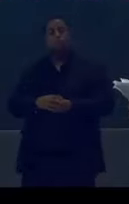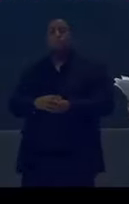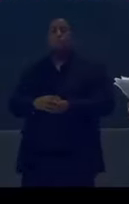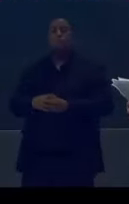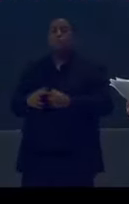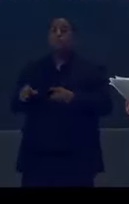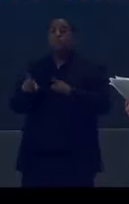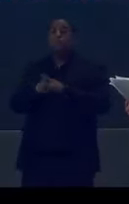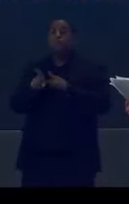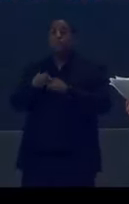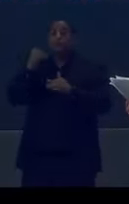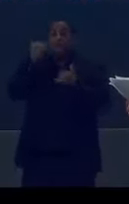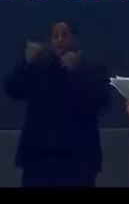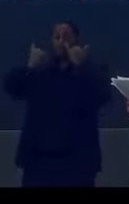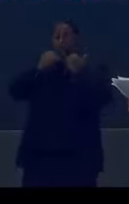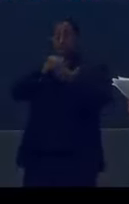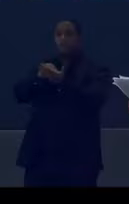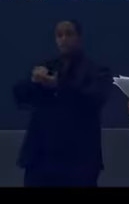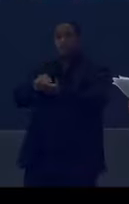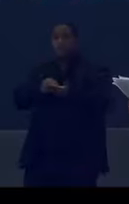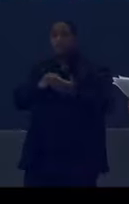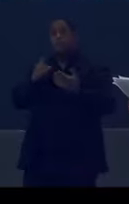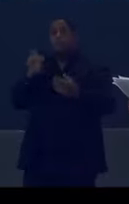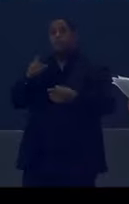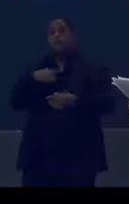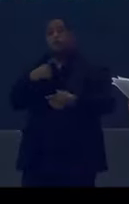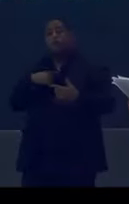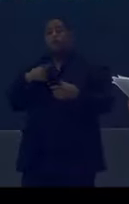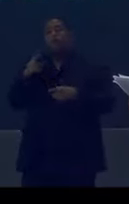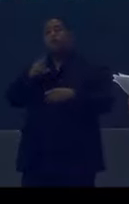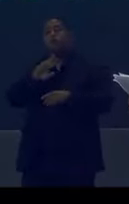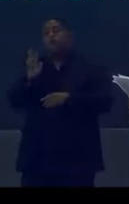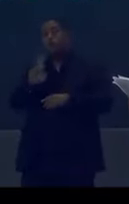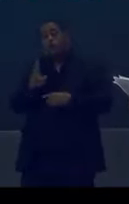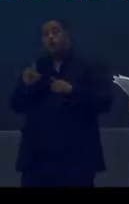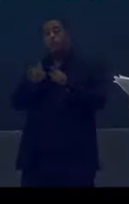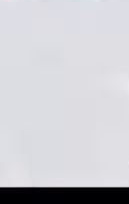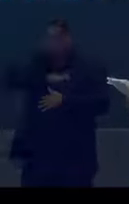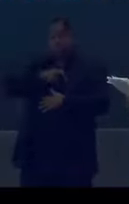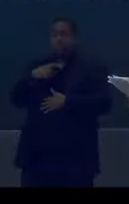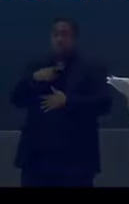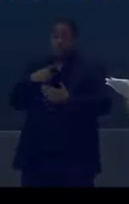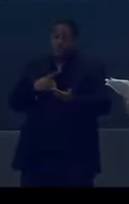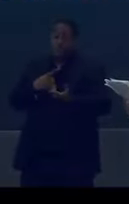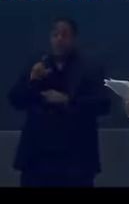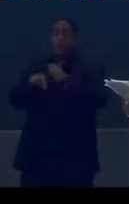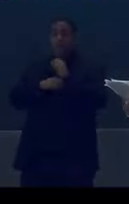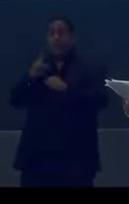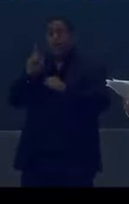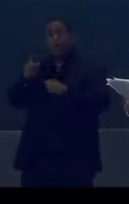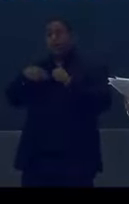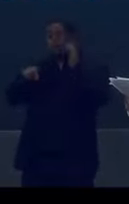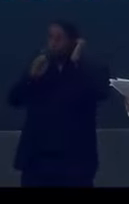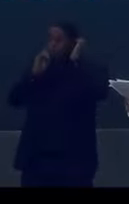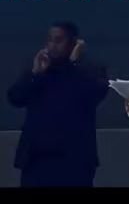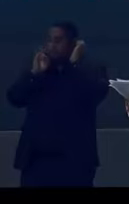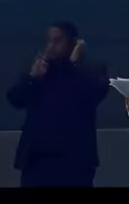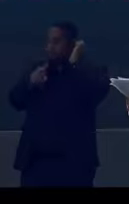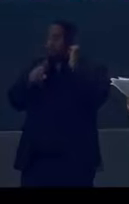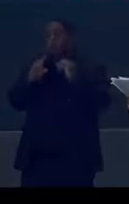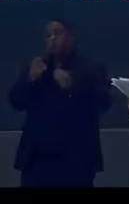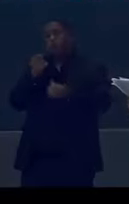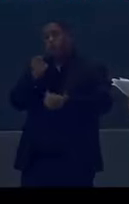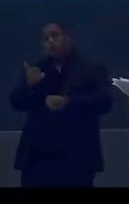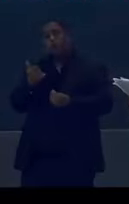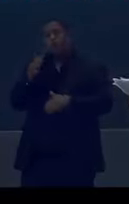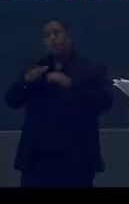A desinformação também tem forma, nome e origem. Assistimos, quase